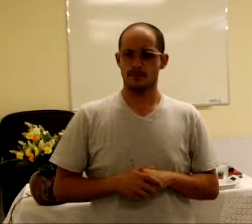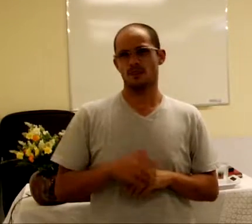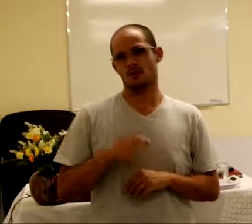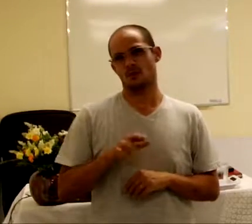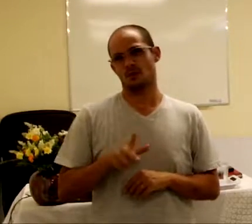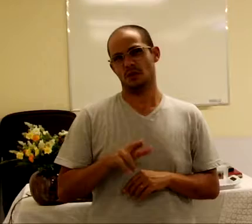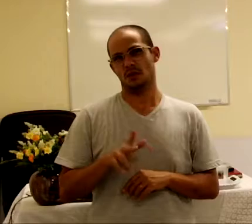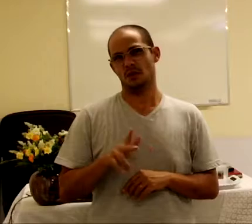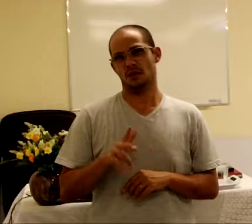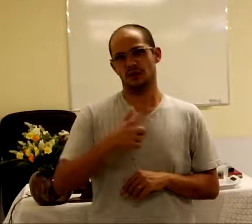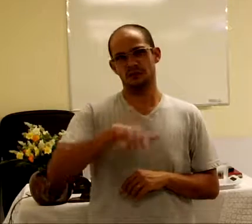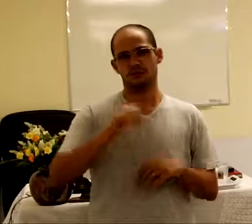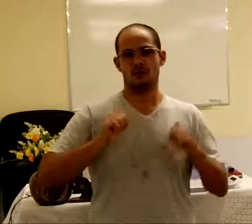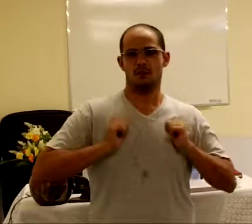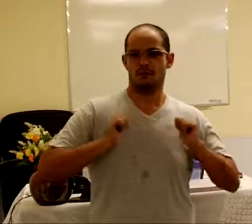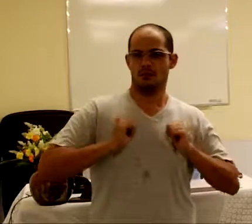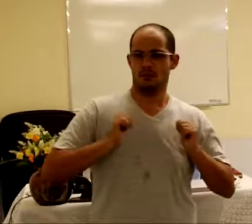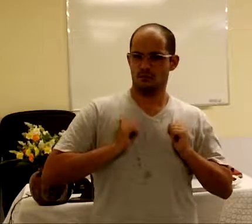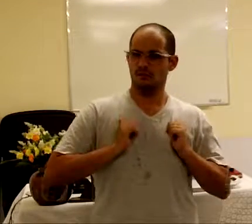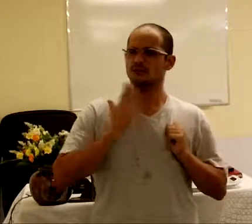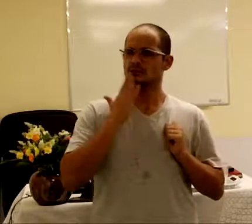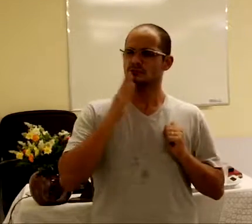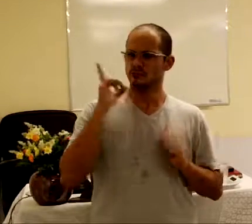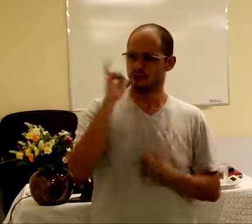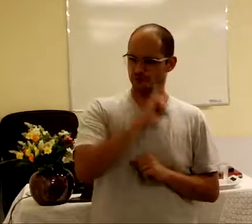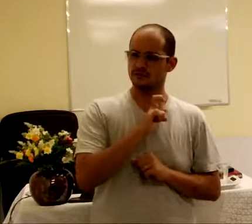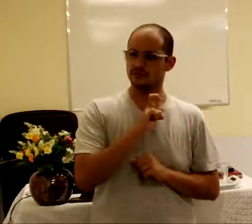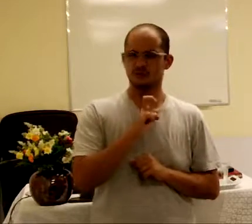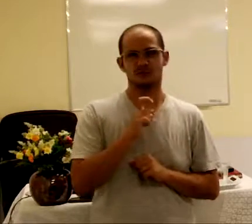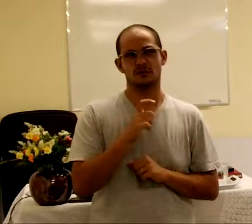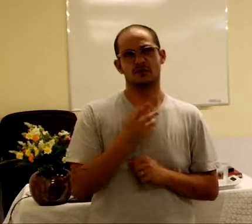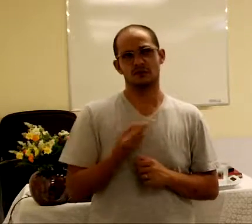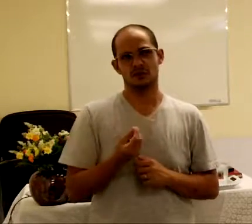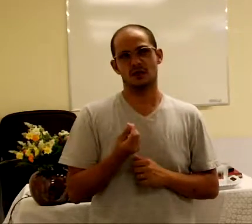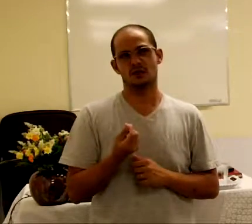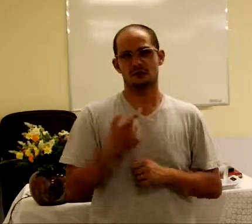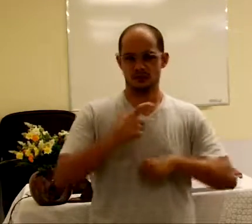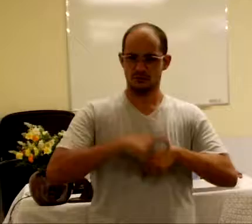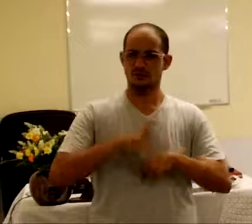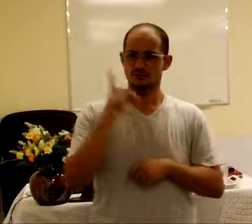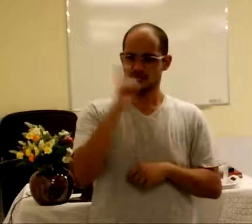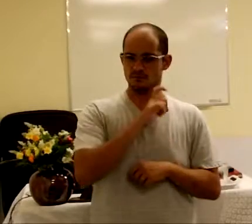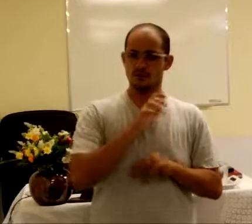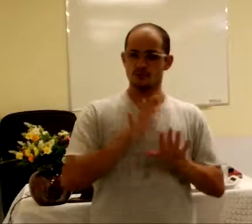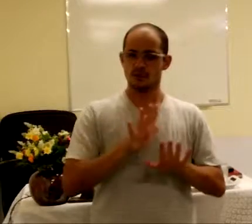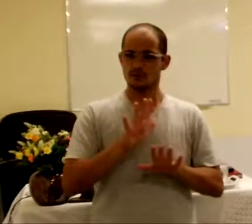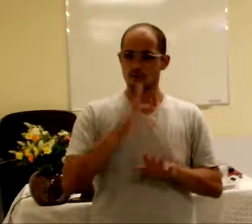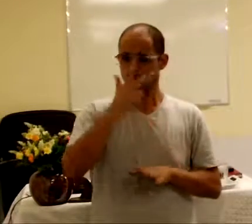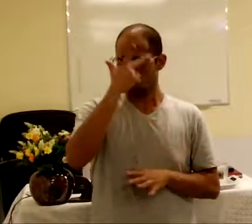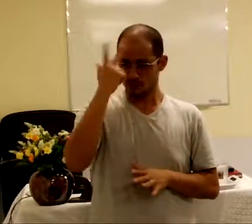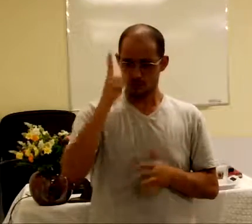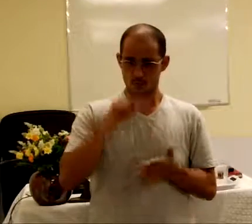gente protelar. Sabemos que é difícil, há momentos em que isso não vai ser vivido, mas o verdadeiro espírita se reconhece